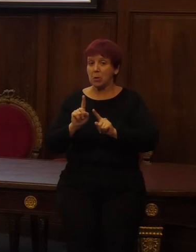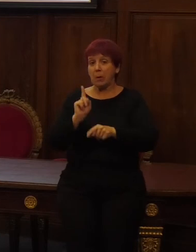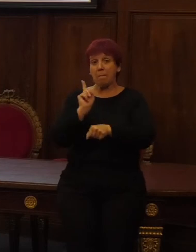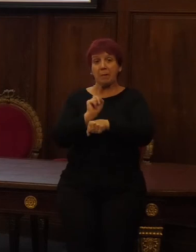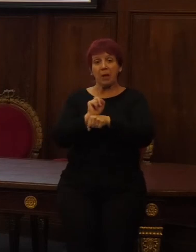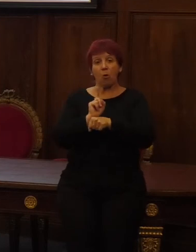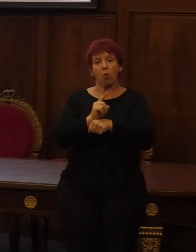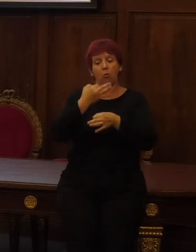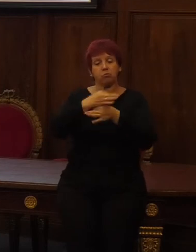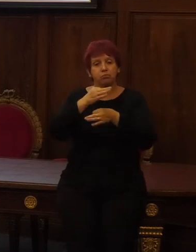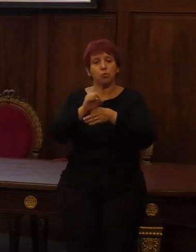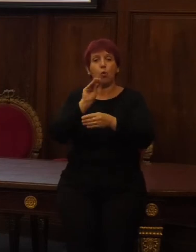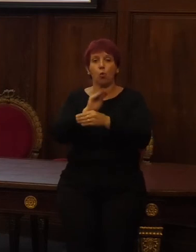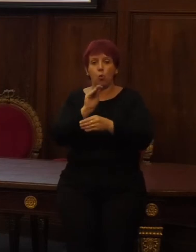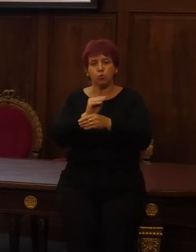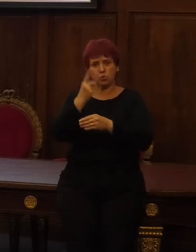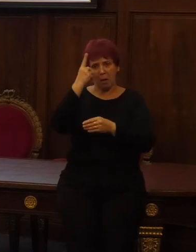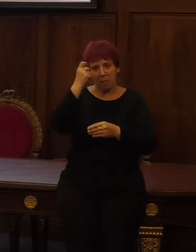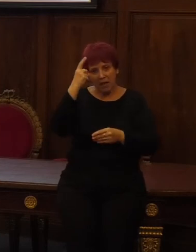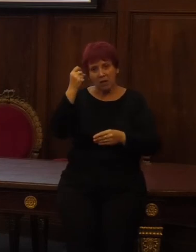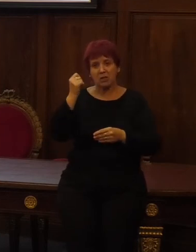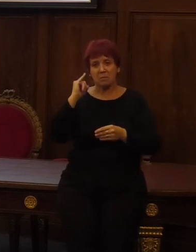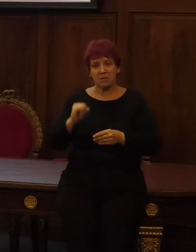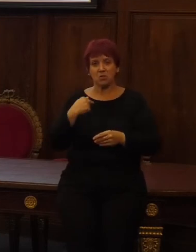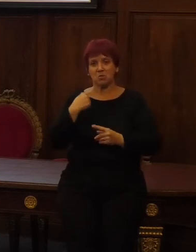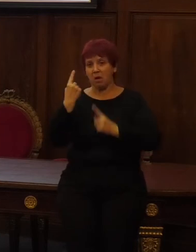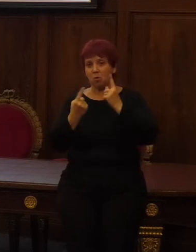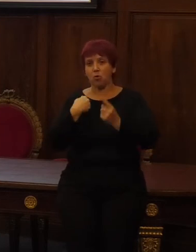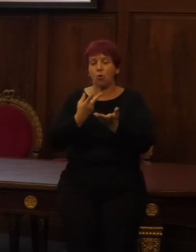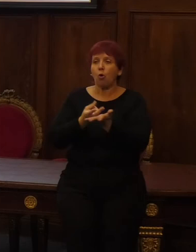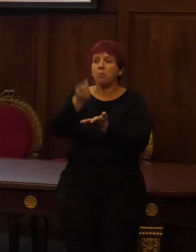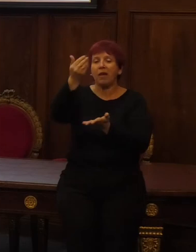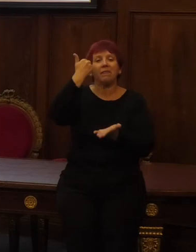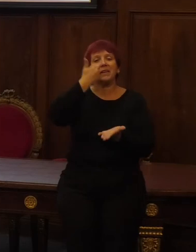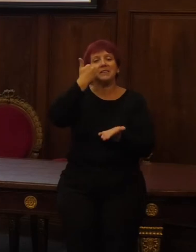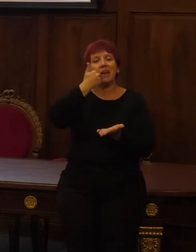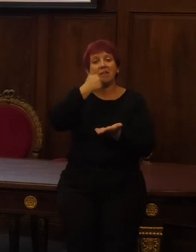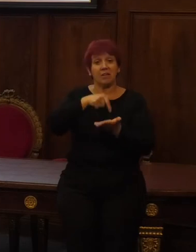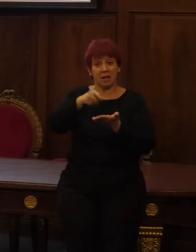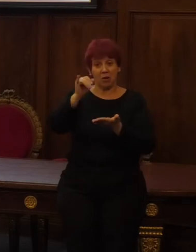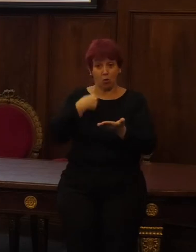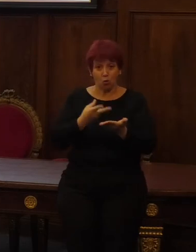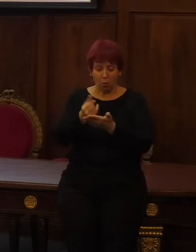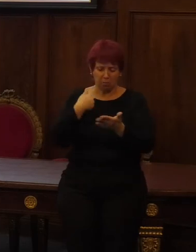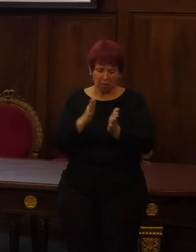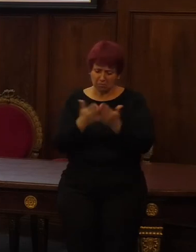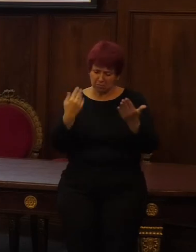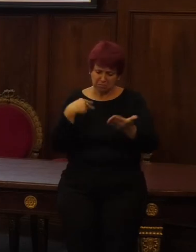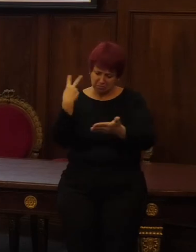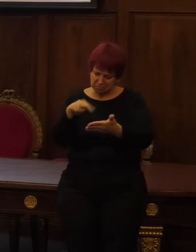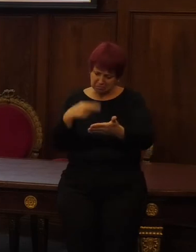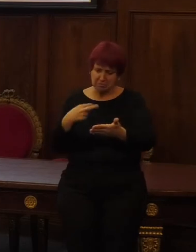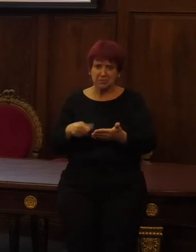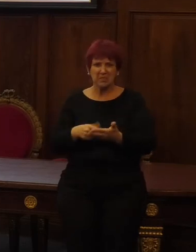primer curso de psicología experimental que lo compramos alguno en Tristán Narvaja, de Bafo Ferreira. ¿Qué se